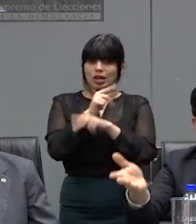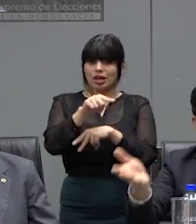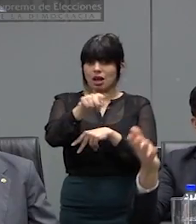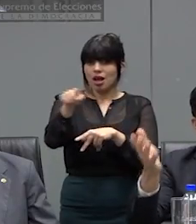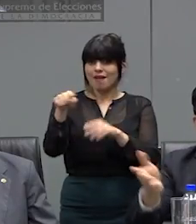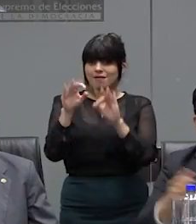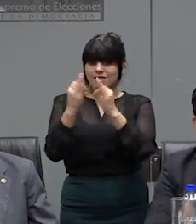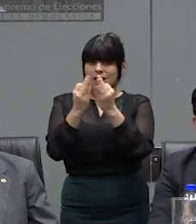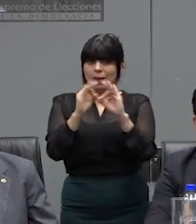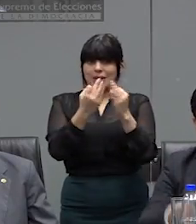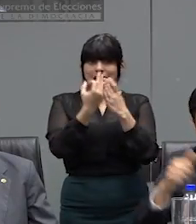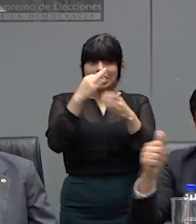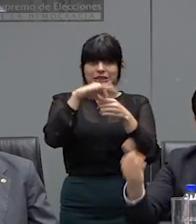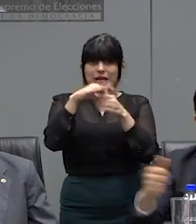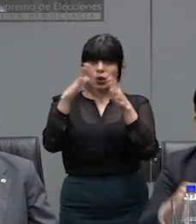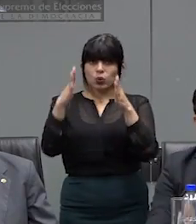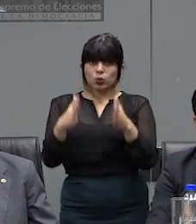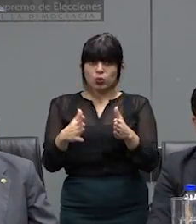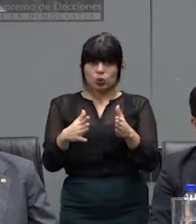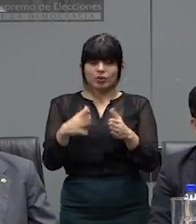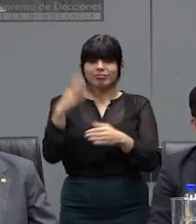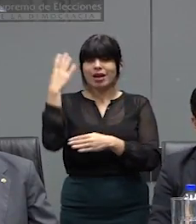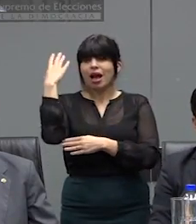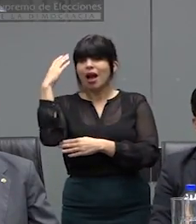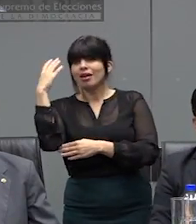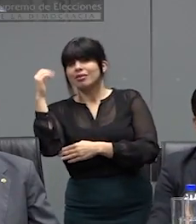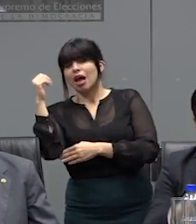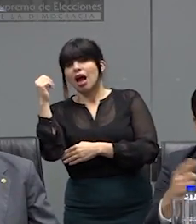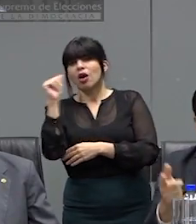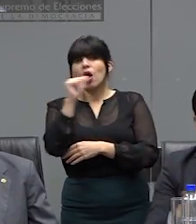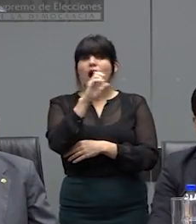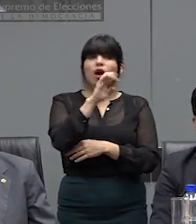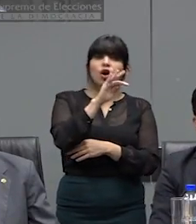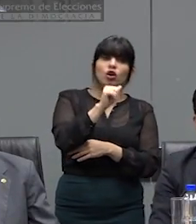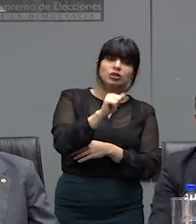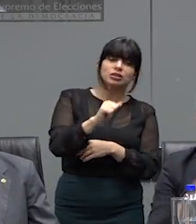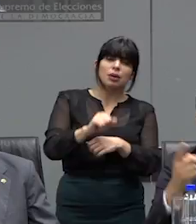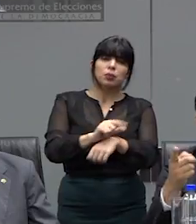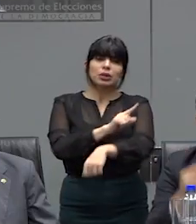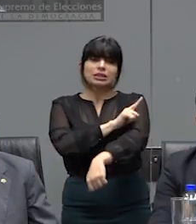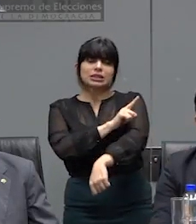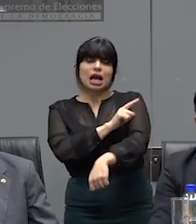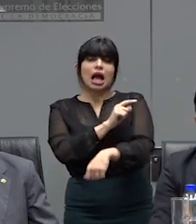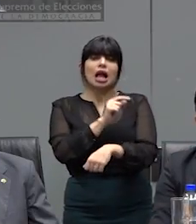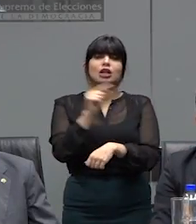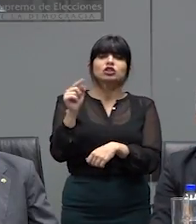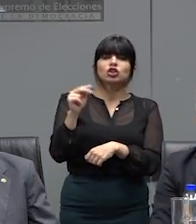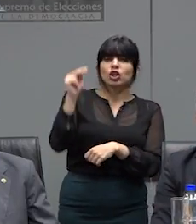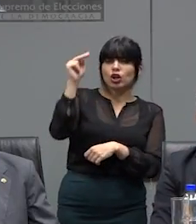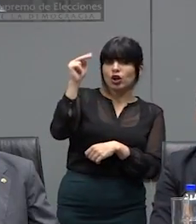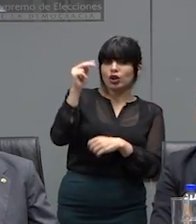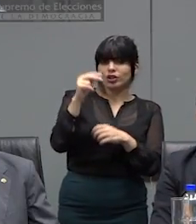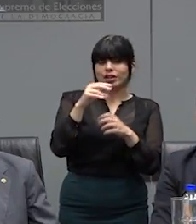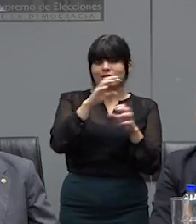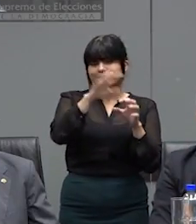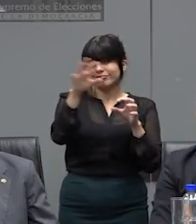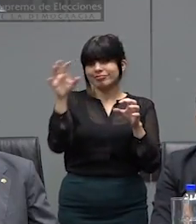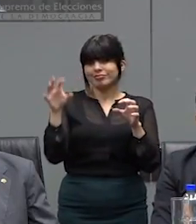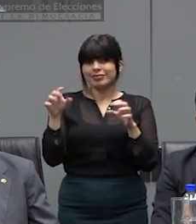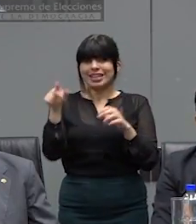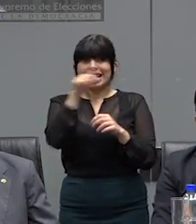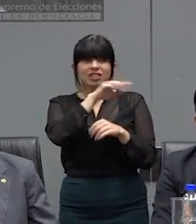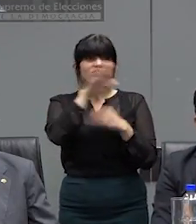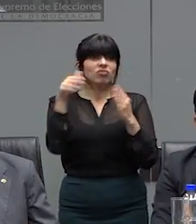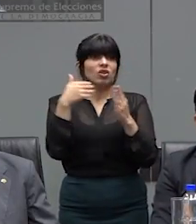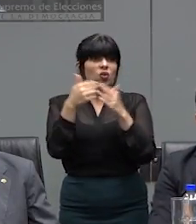esas familias y a esos agricultores de Cartago, de Acosta, de Puriscal, de la zona norte, en fin. Eso creo que